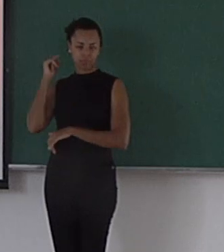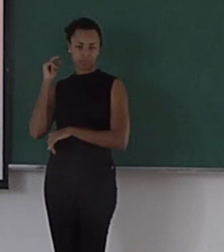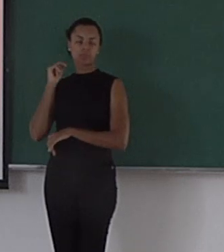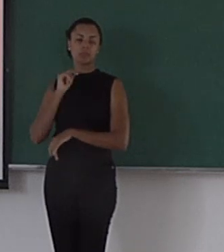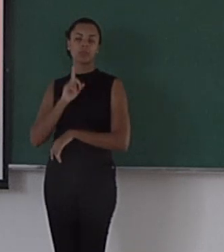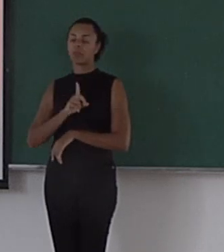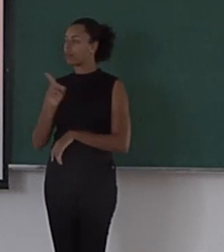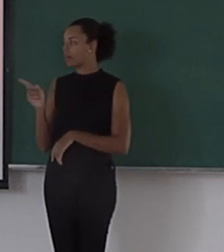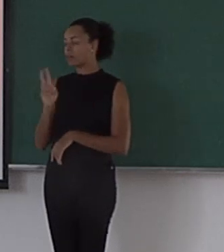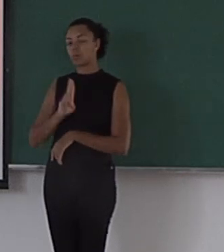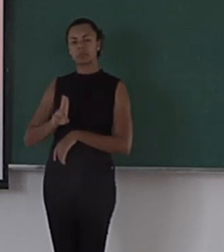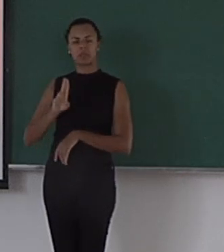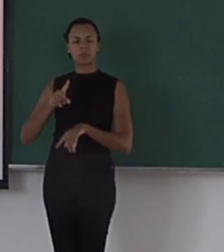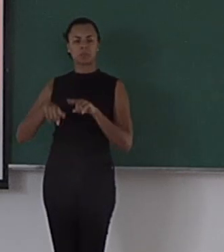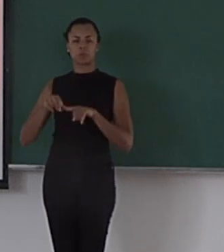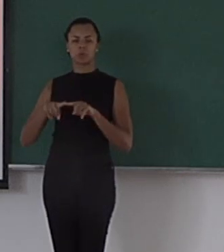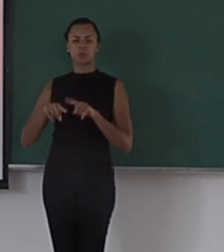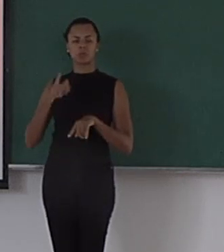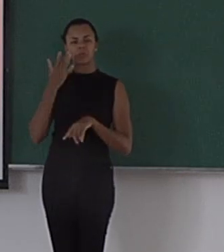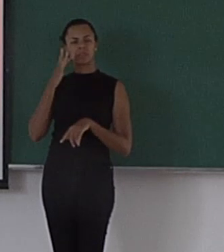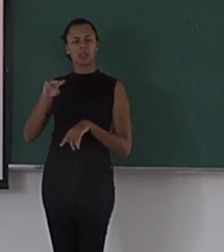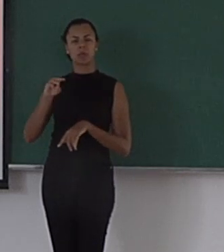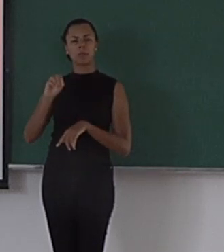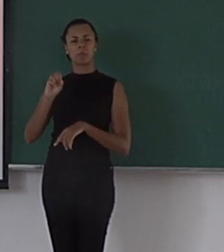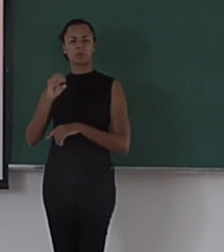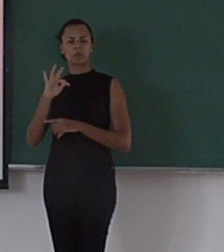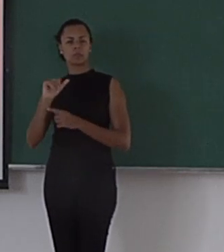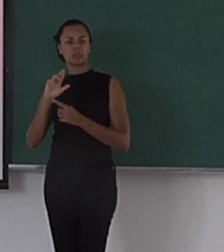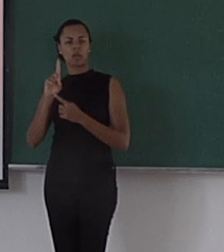usavam uma substância, não sei se era mostarda, não me lembro.